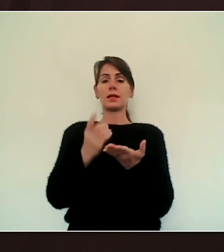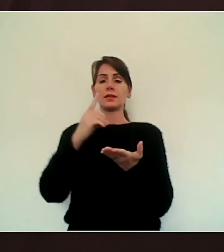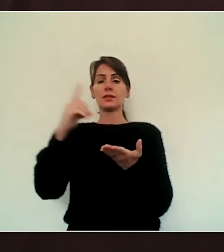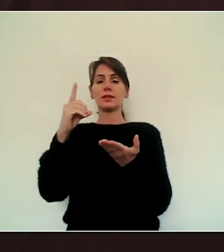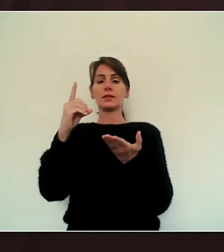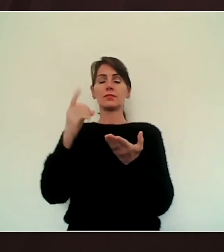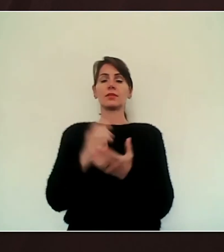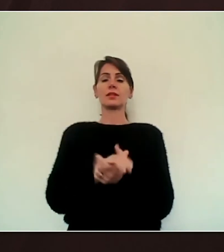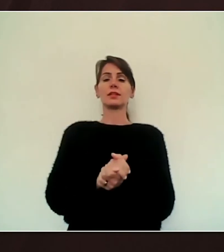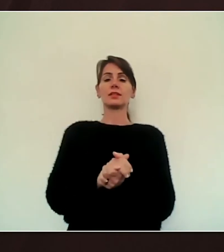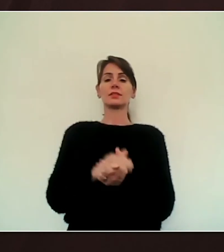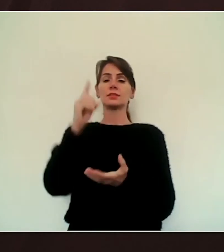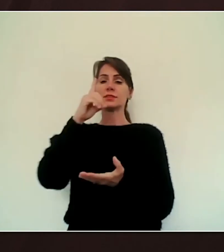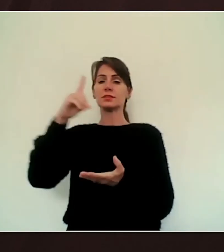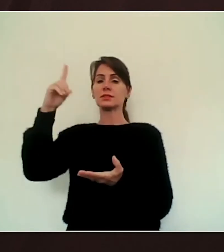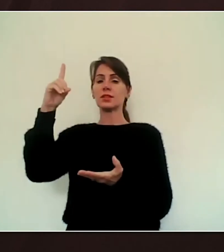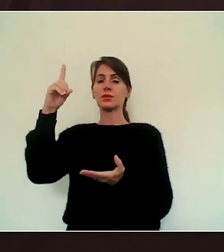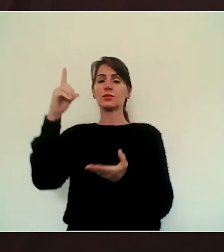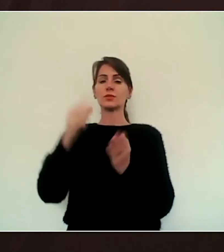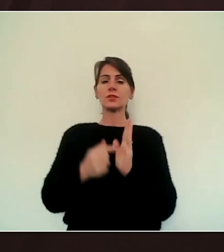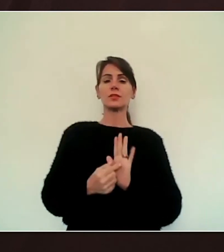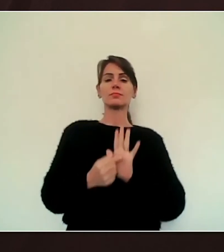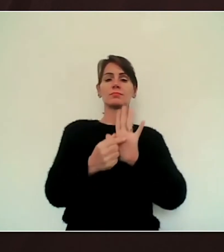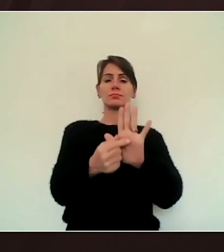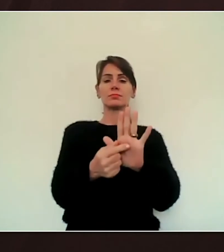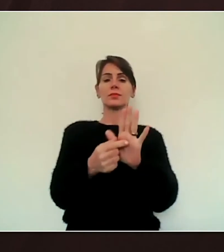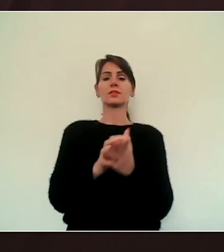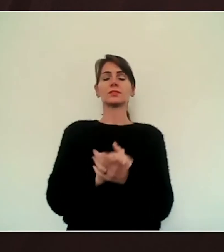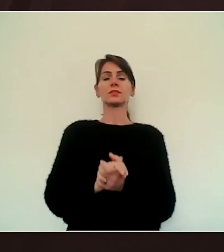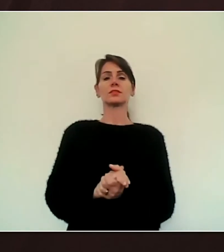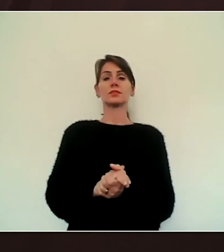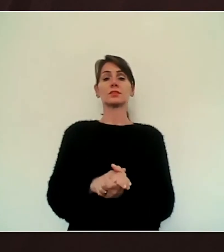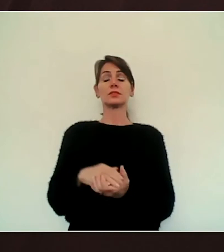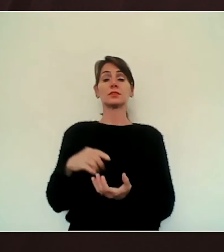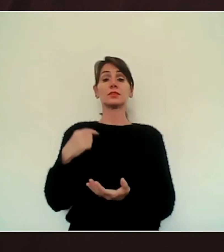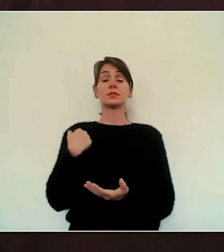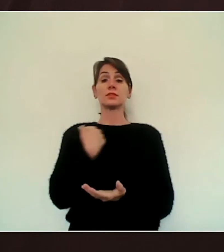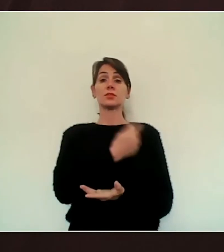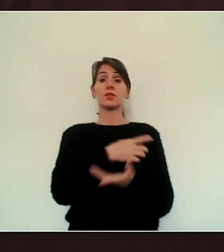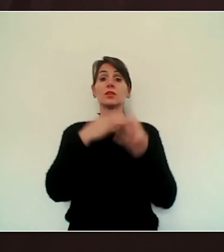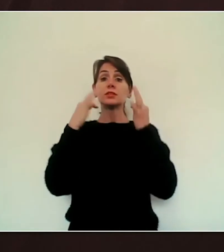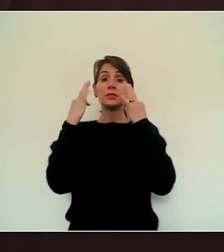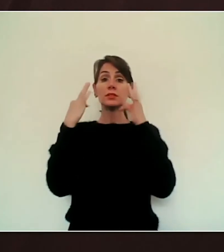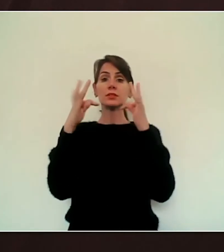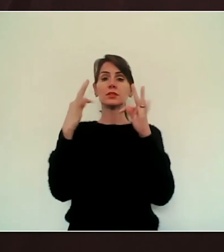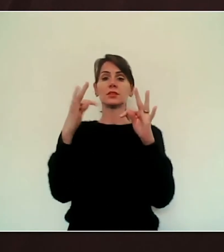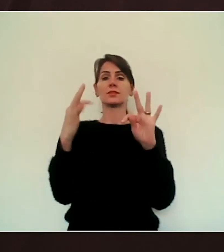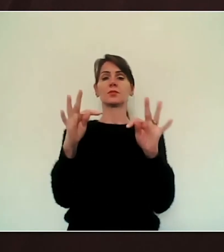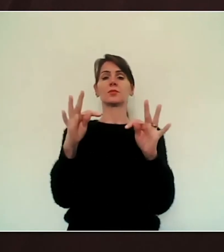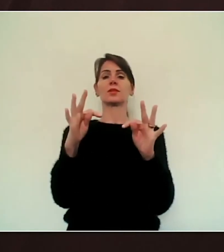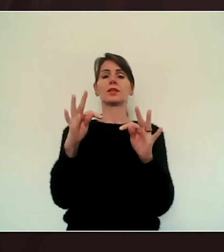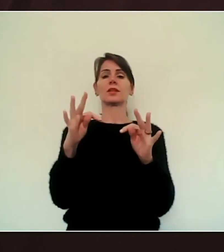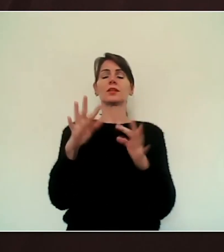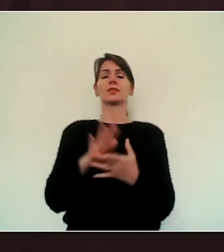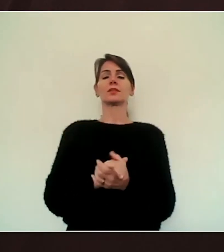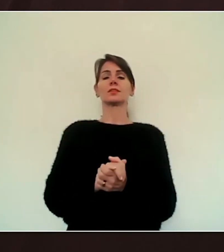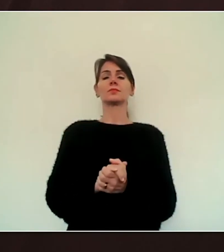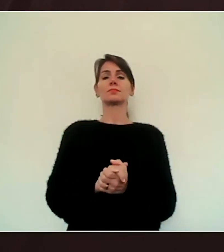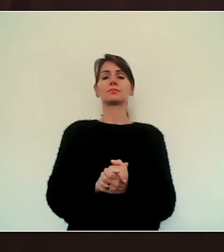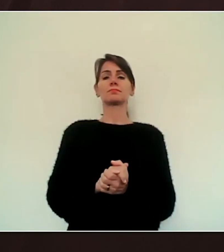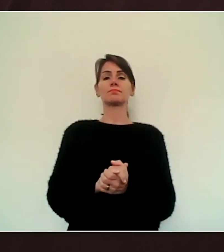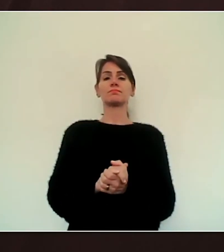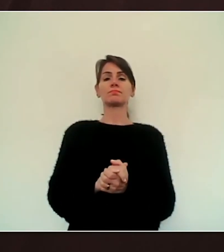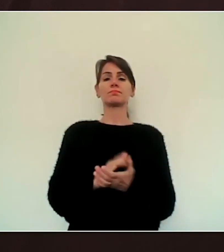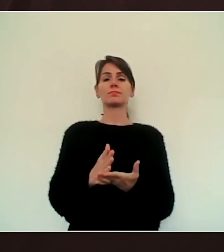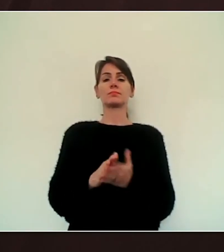a funcionar. E nós somos testemunhas de como funciona isso. E como a própria palavra faz a obra